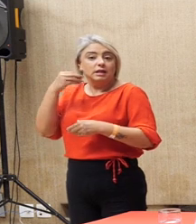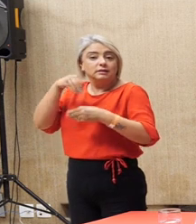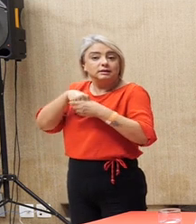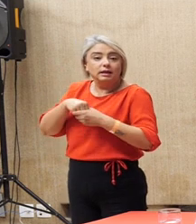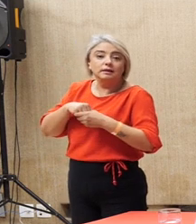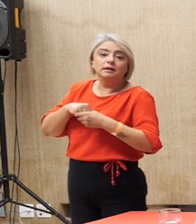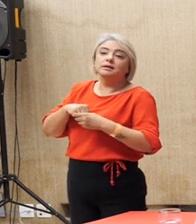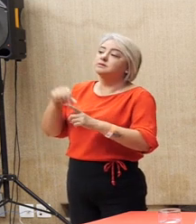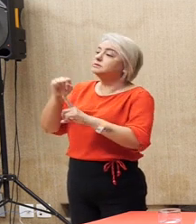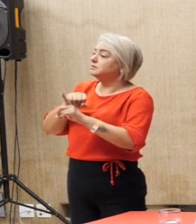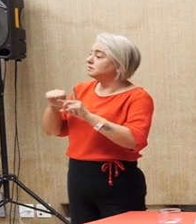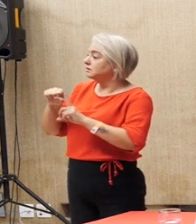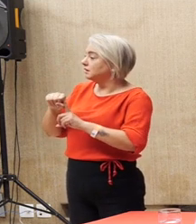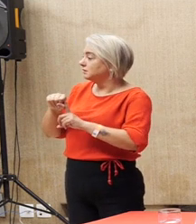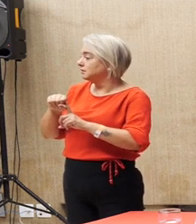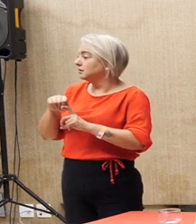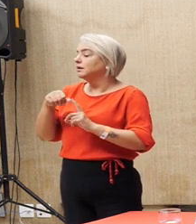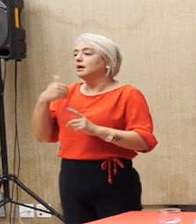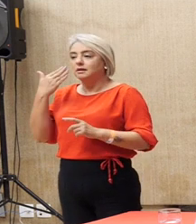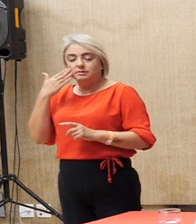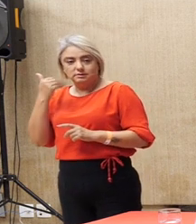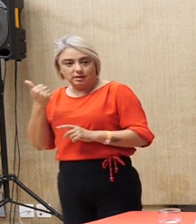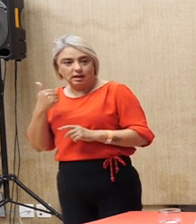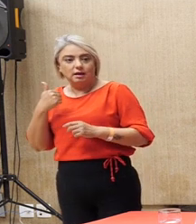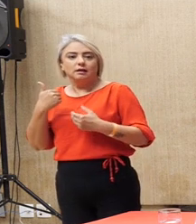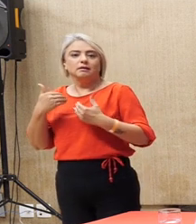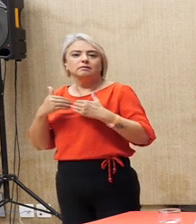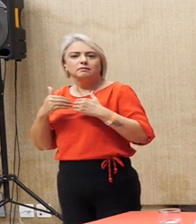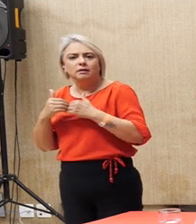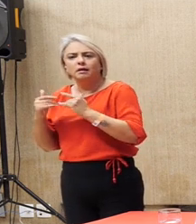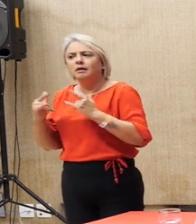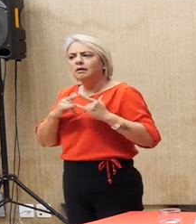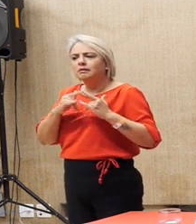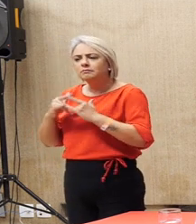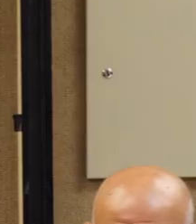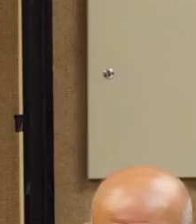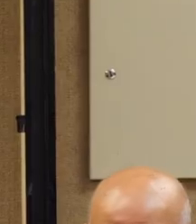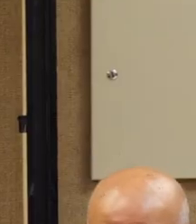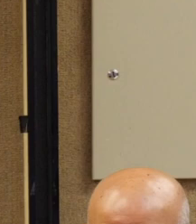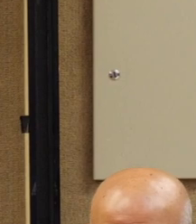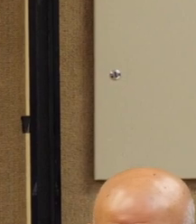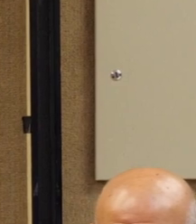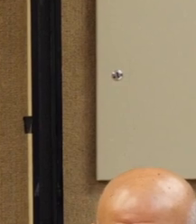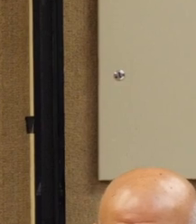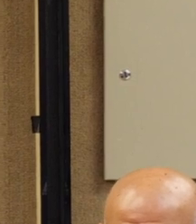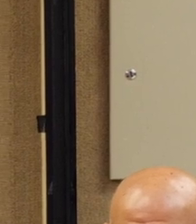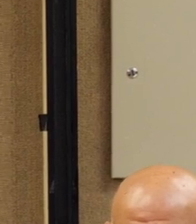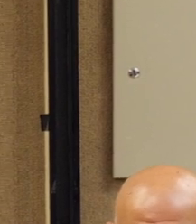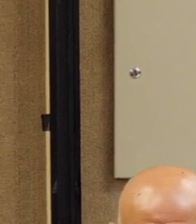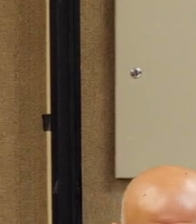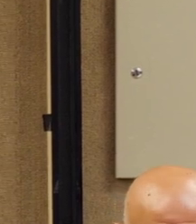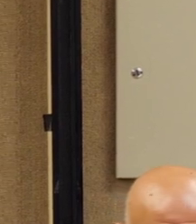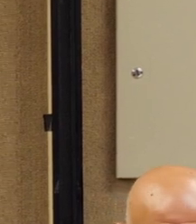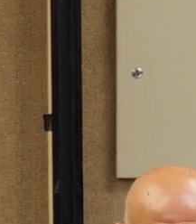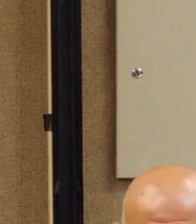nessa sociedade, e a sociedade sabe que você cresceu junto com o teu amigo jogando bola, jogando bets, enfim, ele vai ter ali você como um